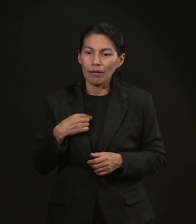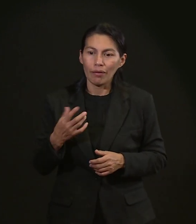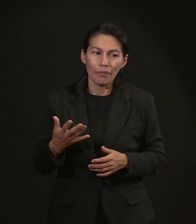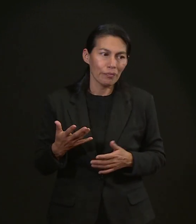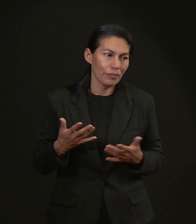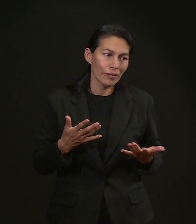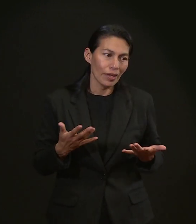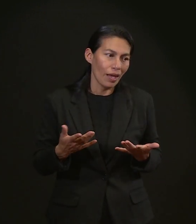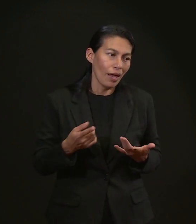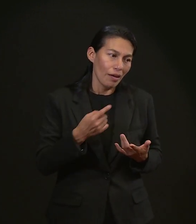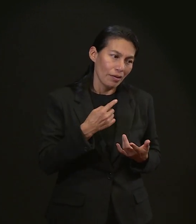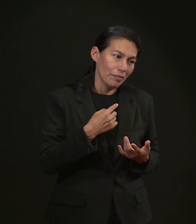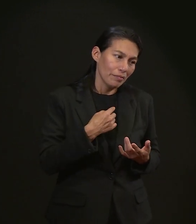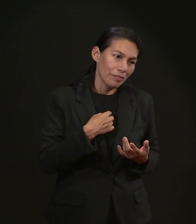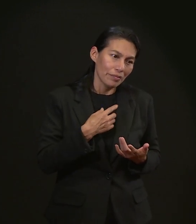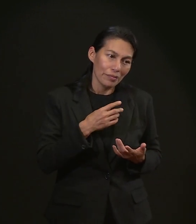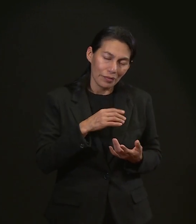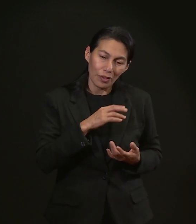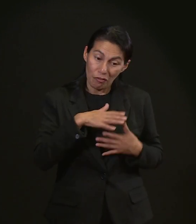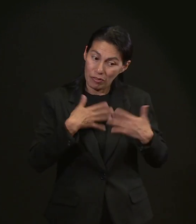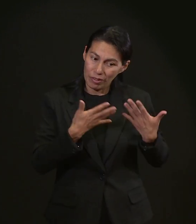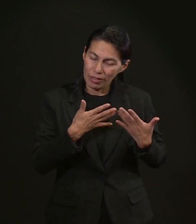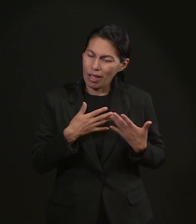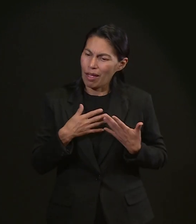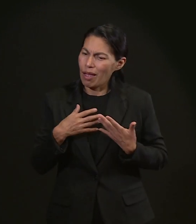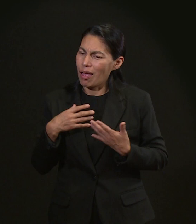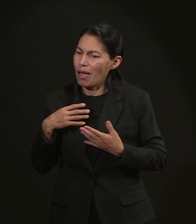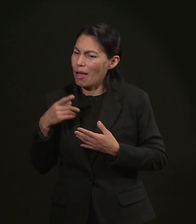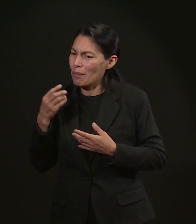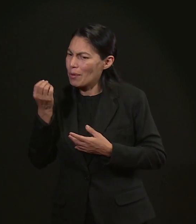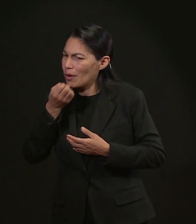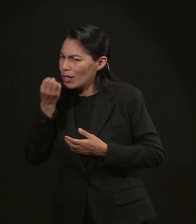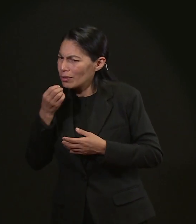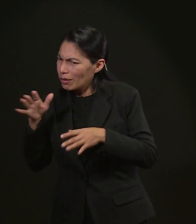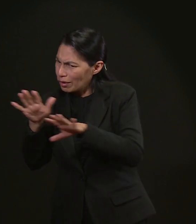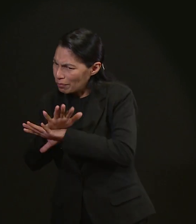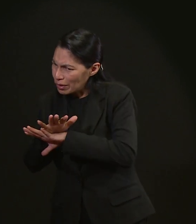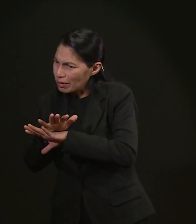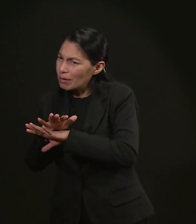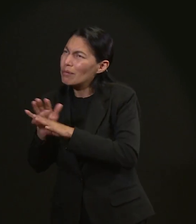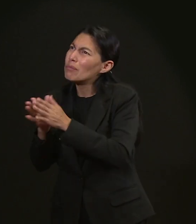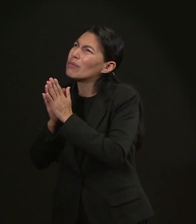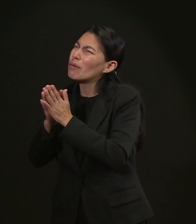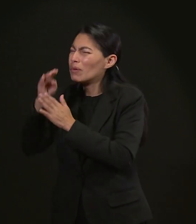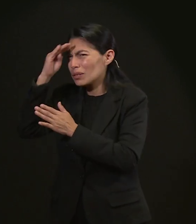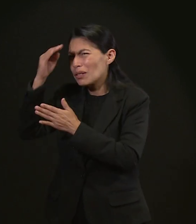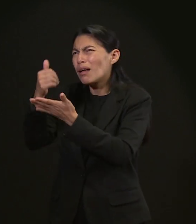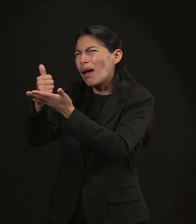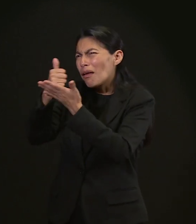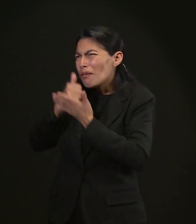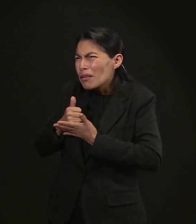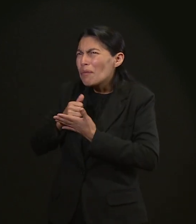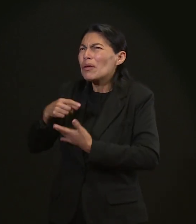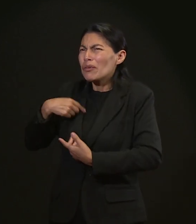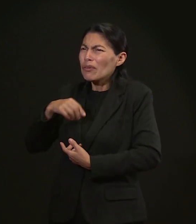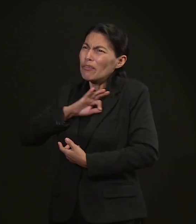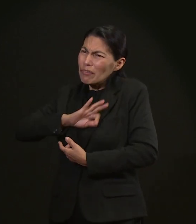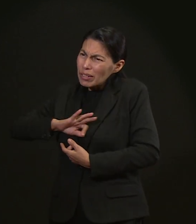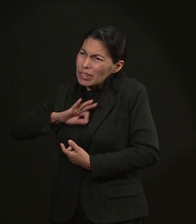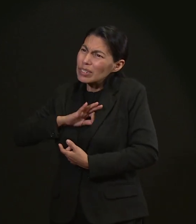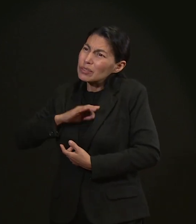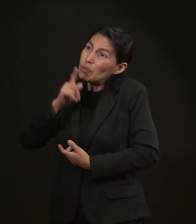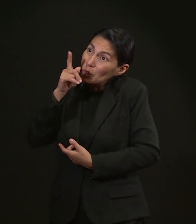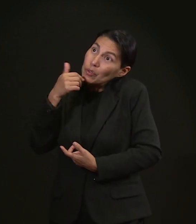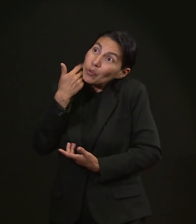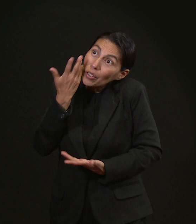esa es nuestra confianza en el campo si mi oración para estar después dije bueno ayúdame a estar feliz con lo que tú